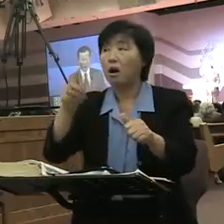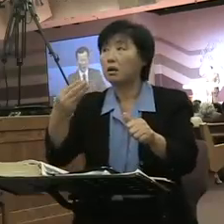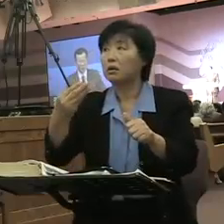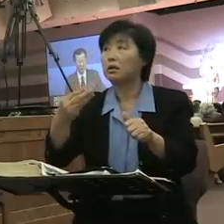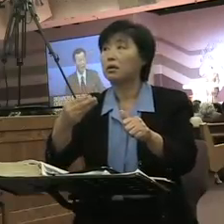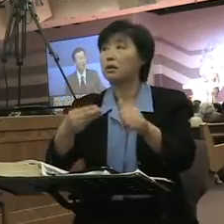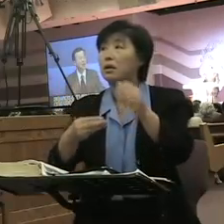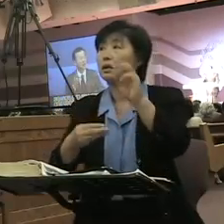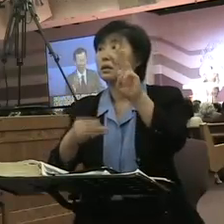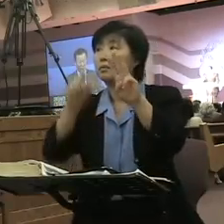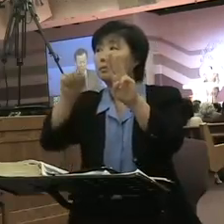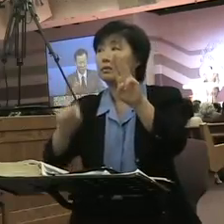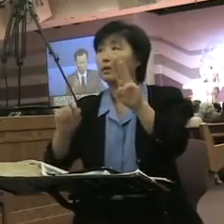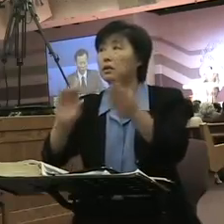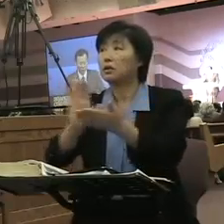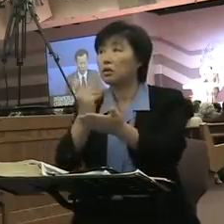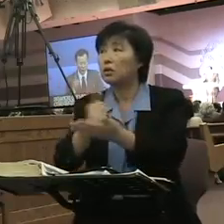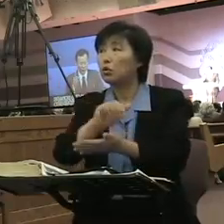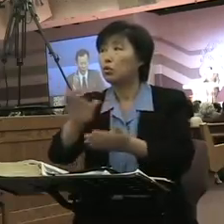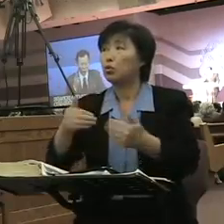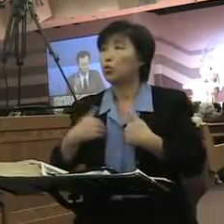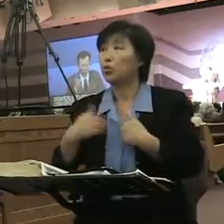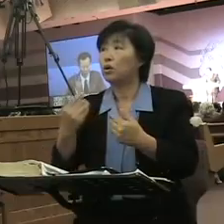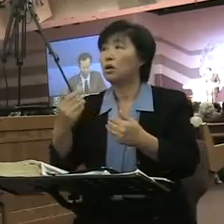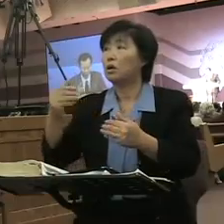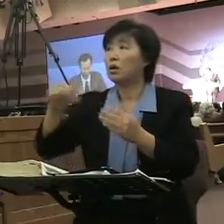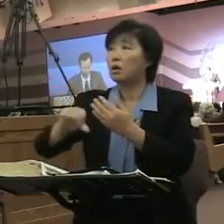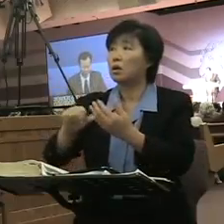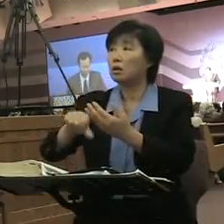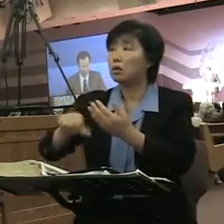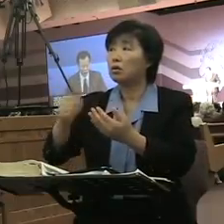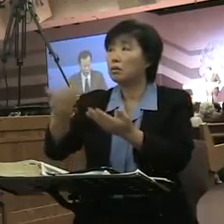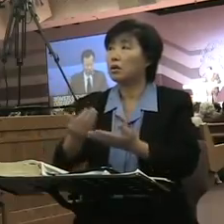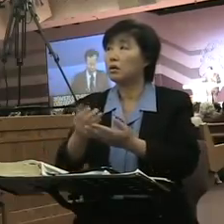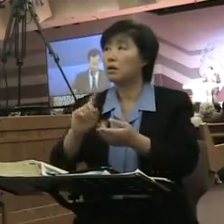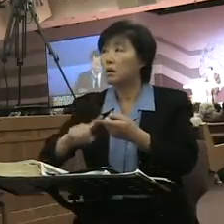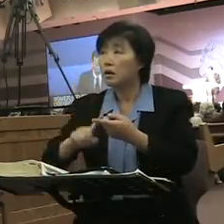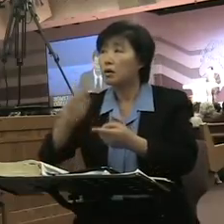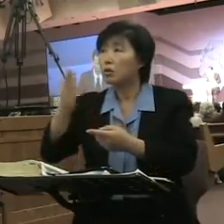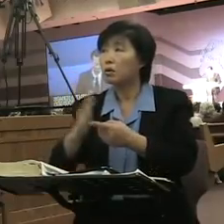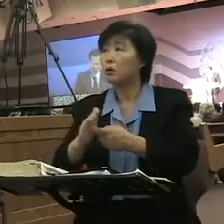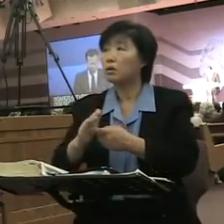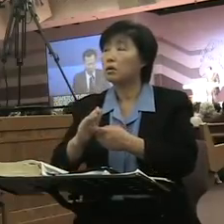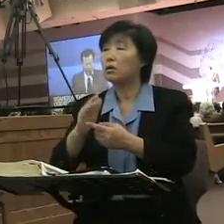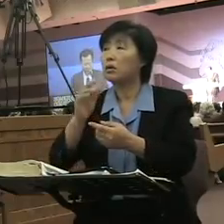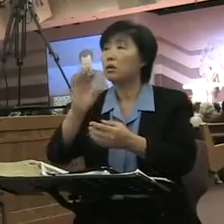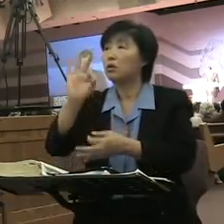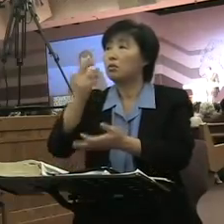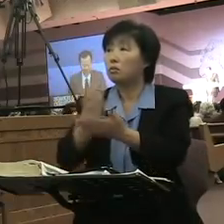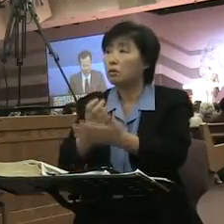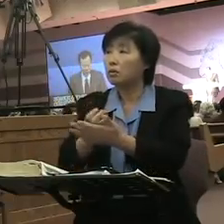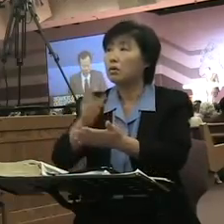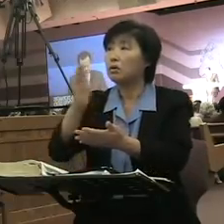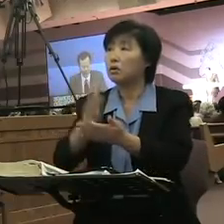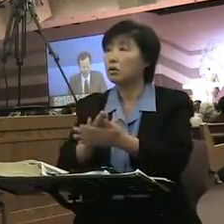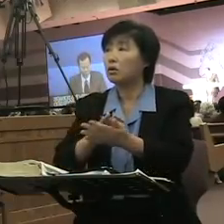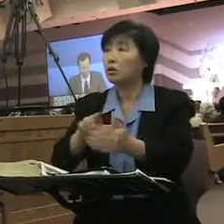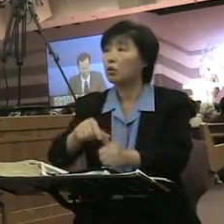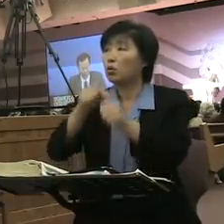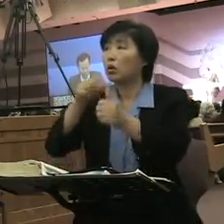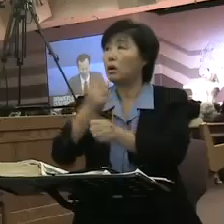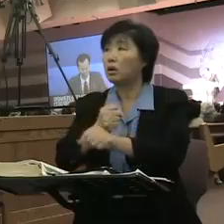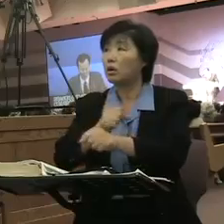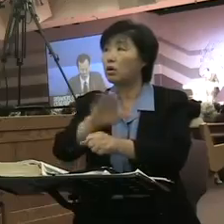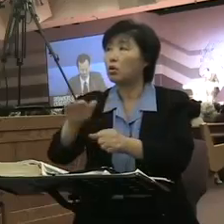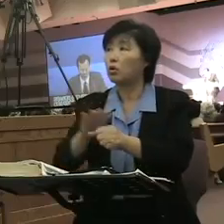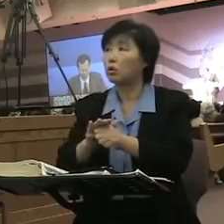말씀이 나와 있습니다. 그리스도께서 우리를 위하여 저주를 받은 바 되사 율법의 저주에서 우리를 속량하셨으니 기록된 바 나무에